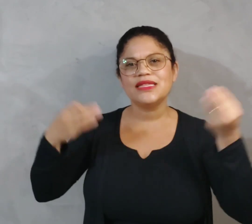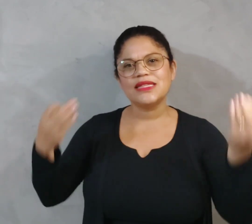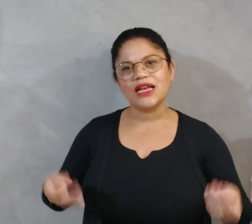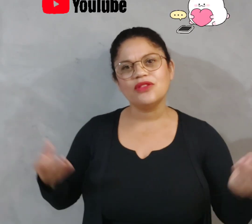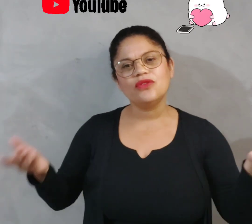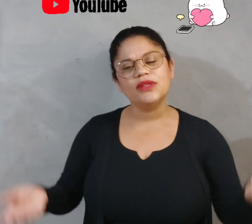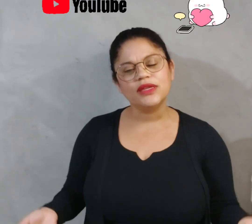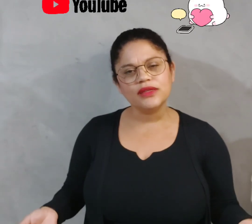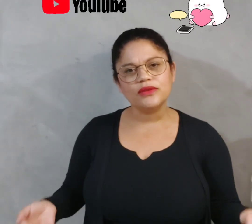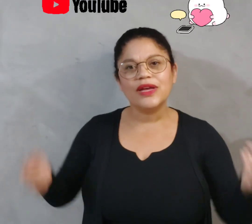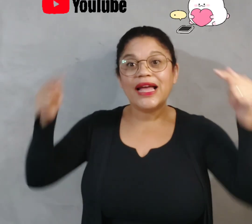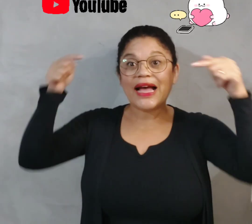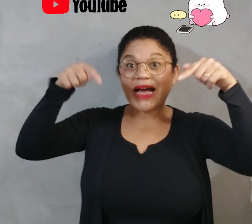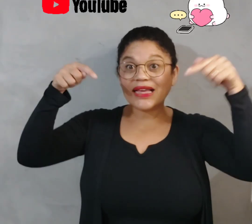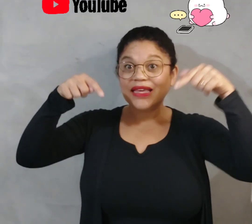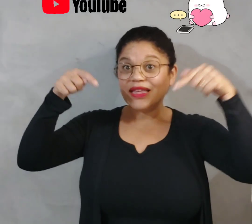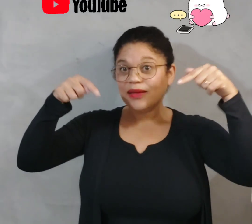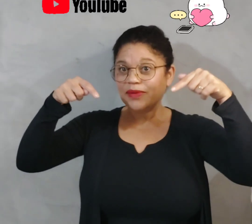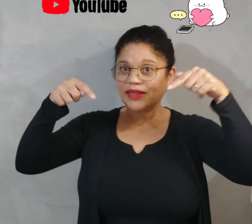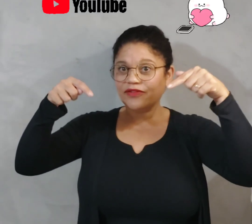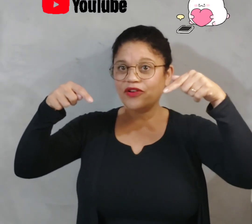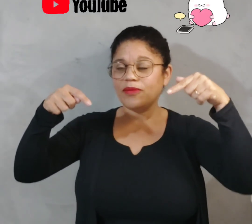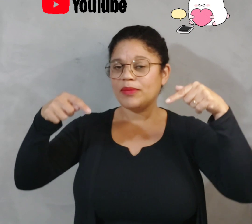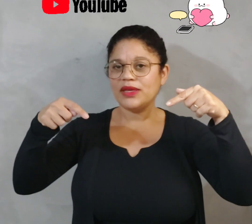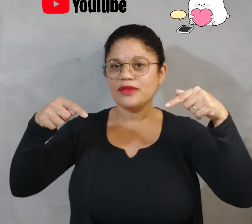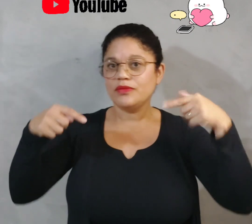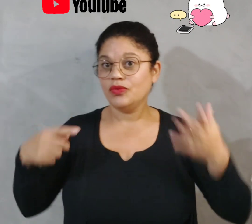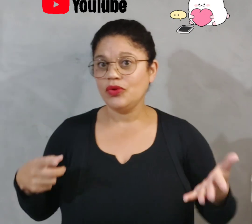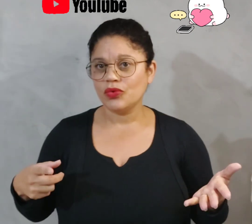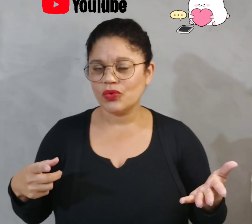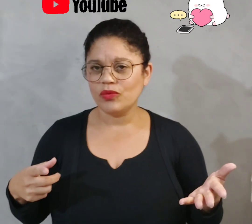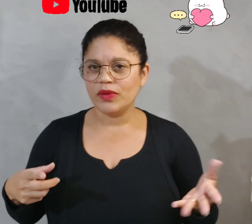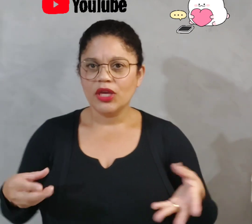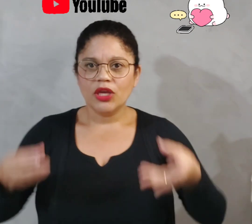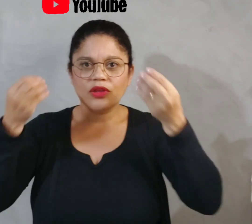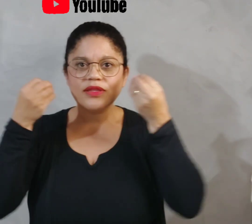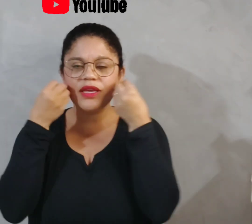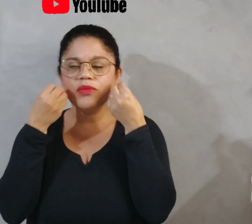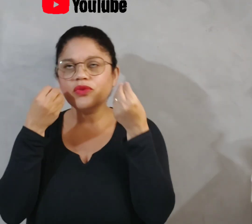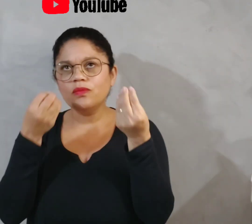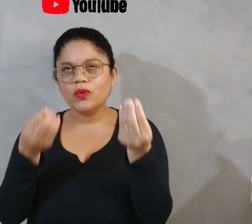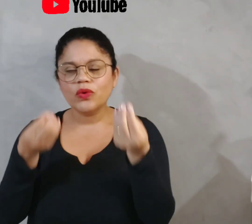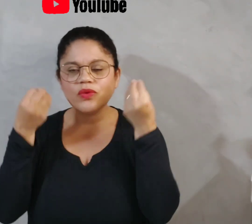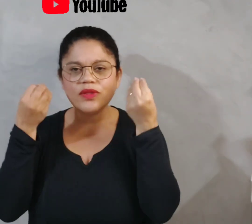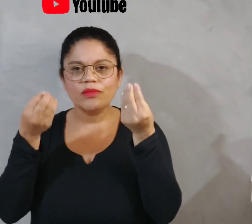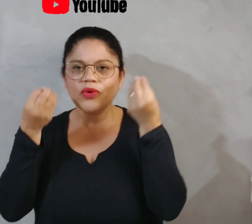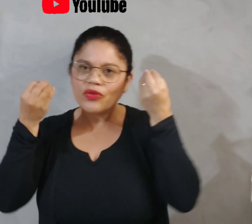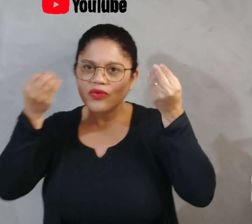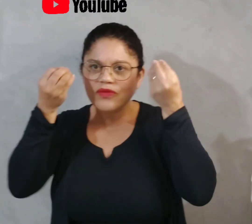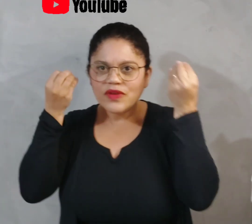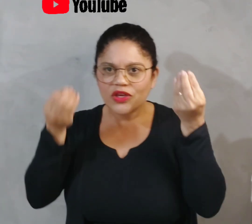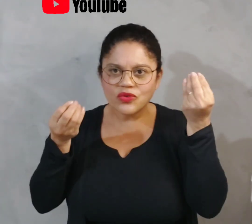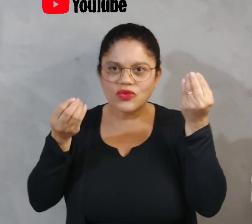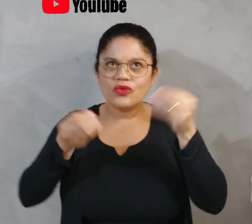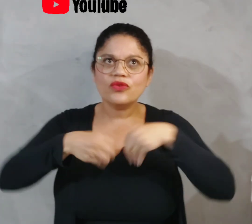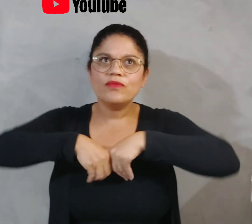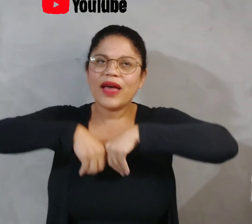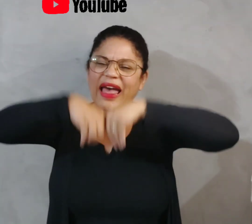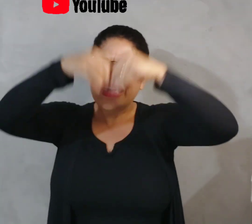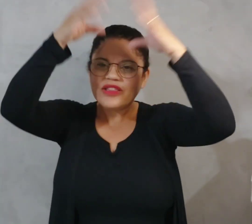está estudando. Aqui na plataforma mesmo, no YouTube, nós temos muitos e muitos vídeos dos mais